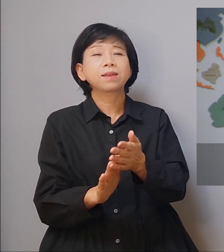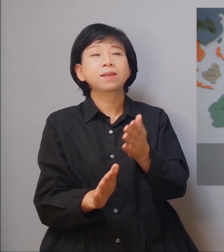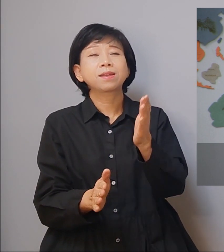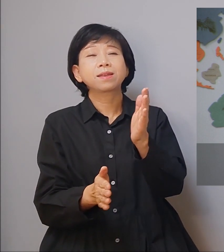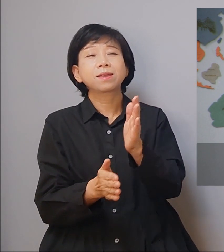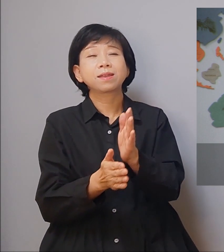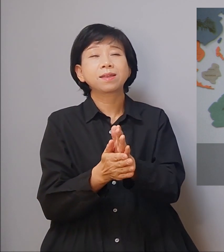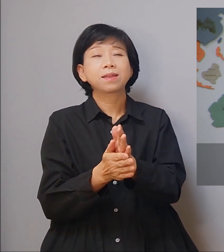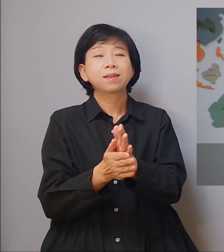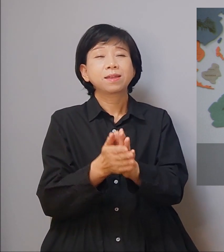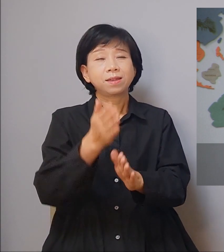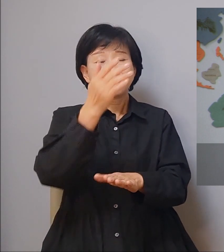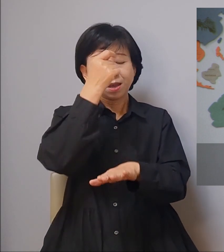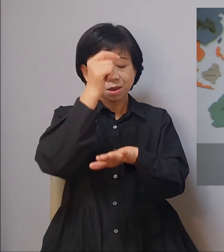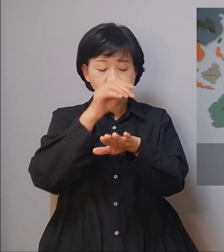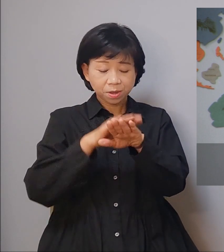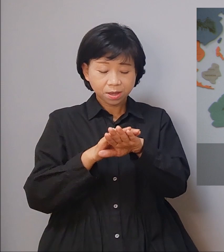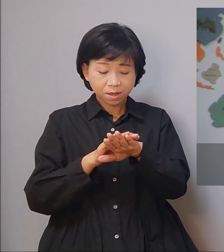없네.